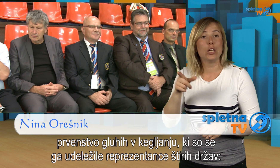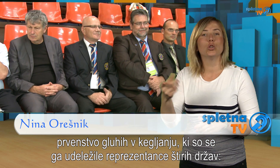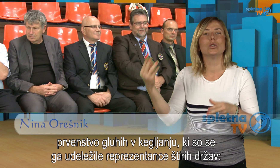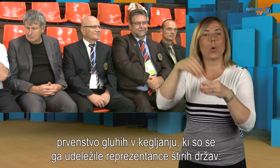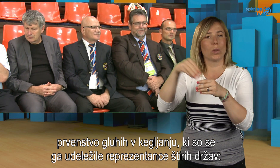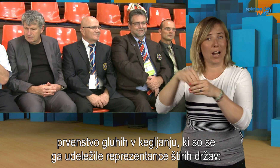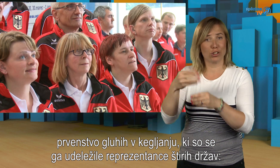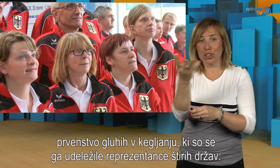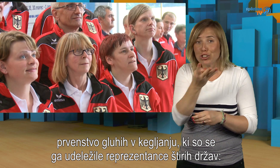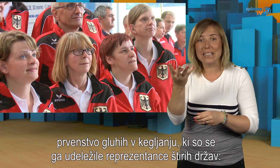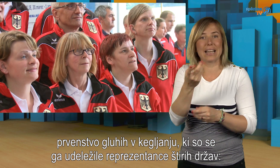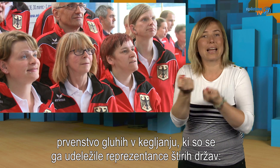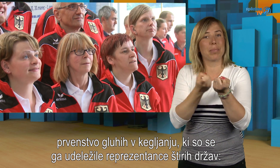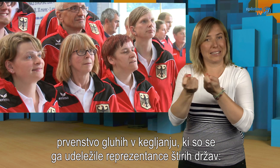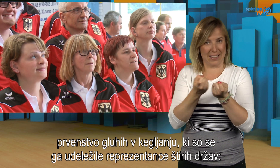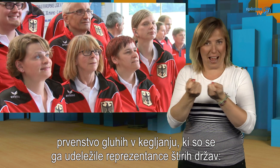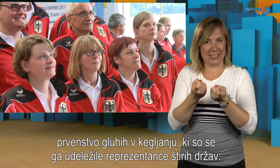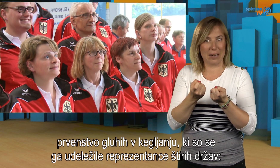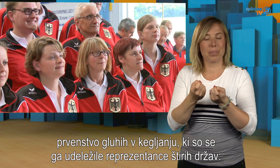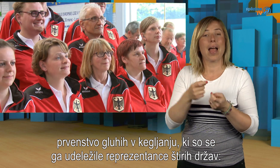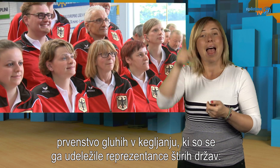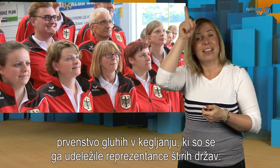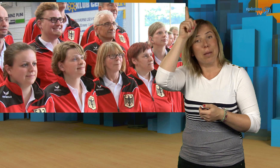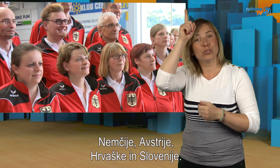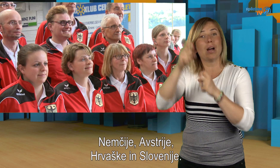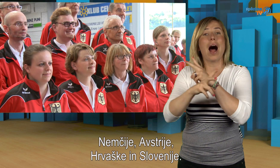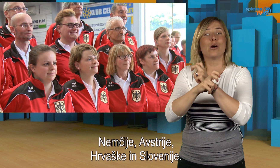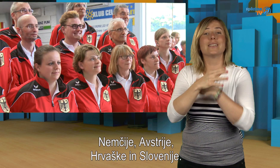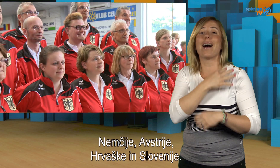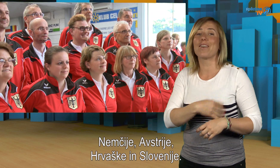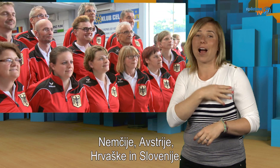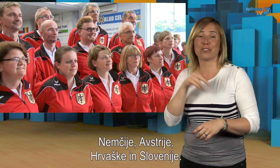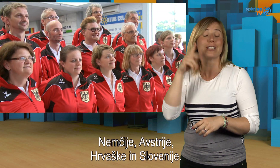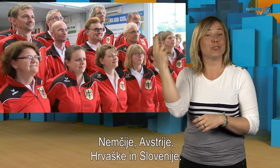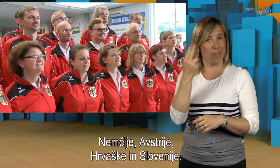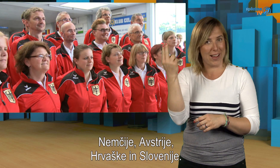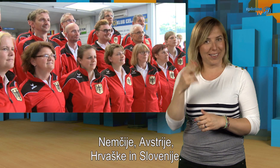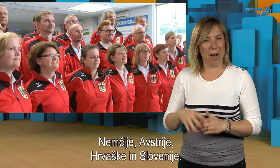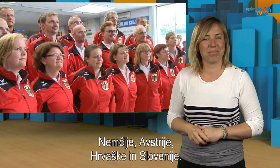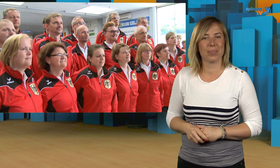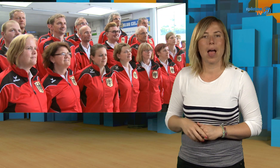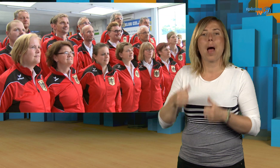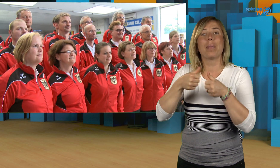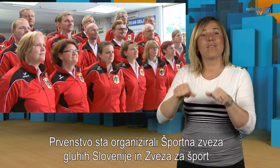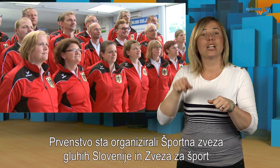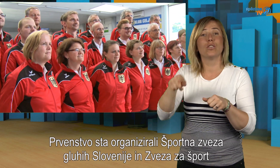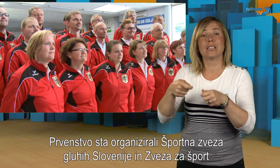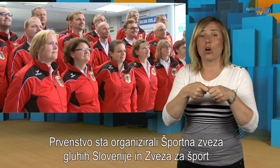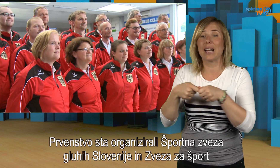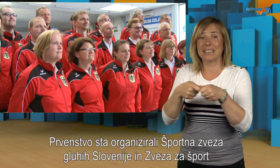v kegljanju, ki so se ga udeležile reprezentance 4 držav: Nemčije, Avstrije, Hrvaške in